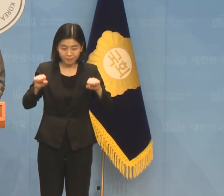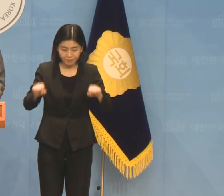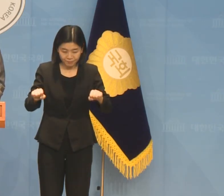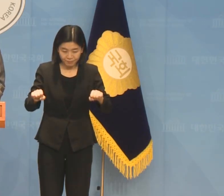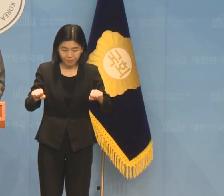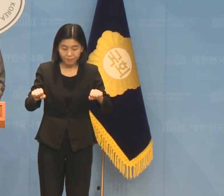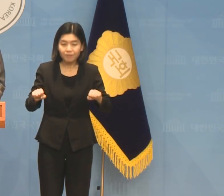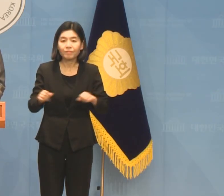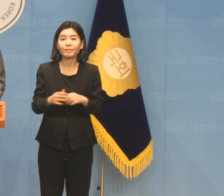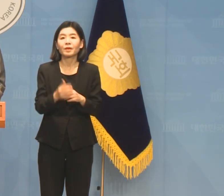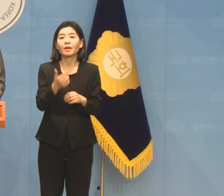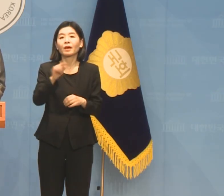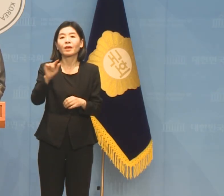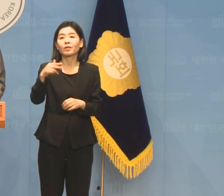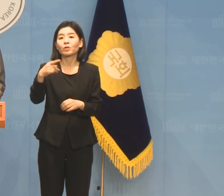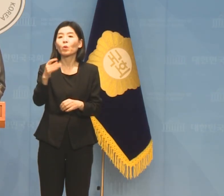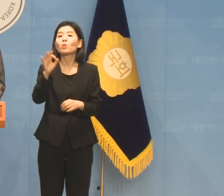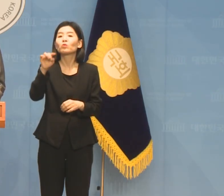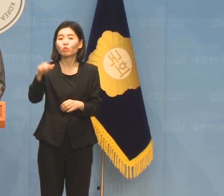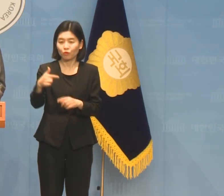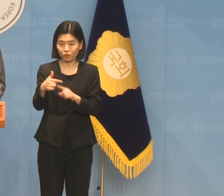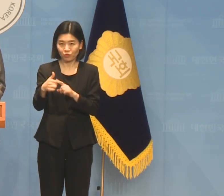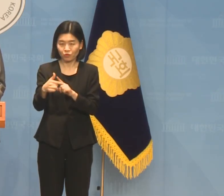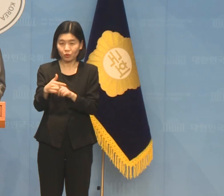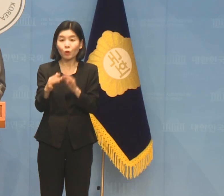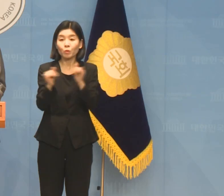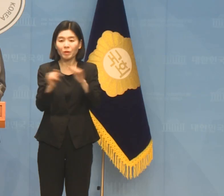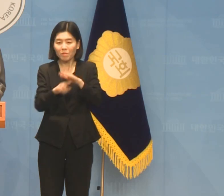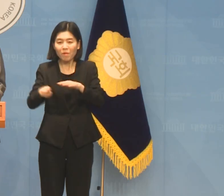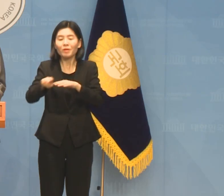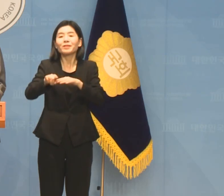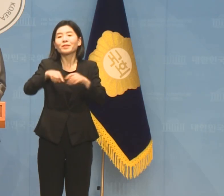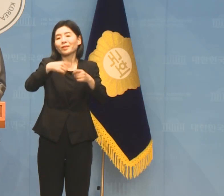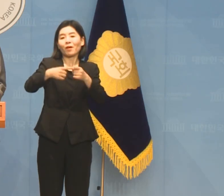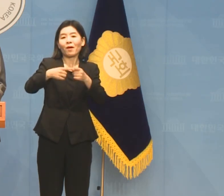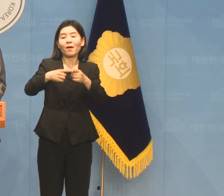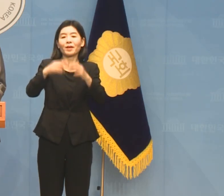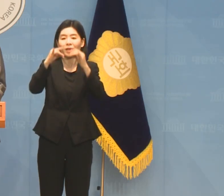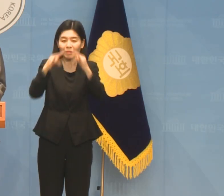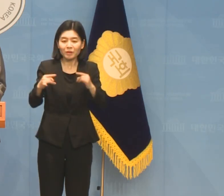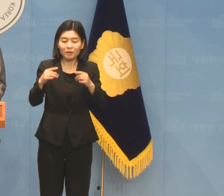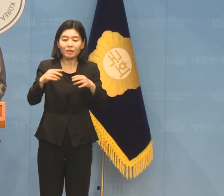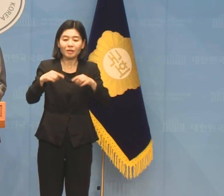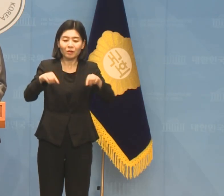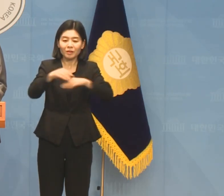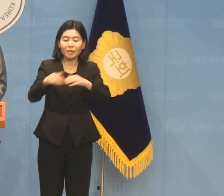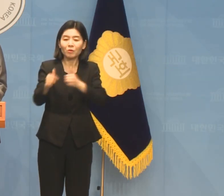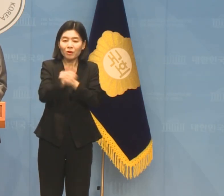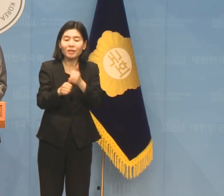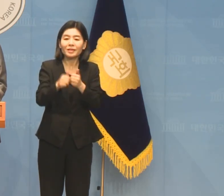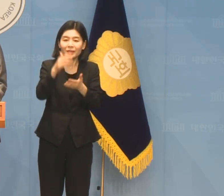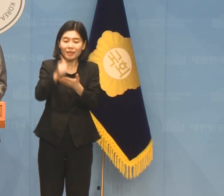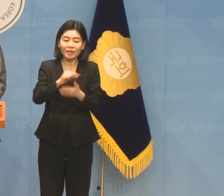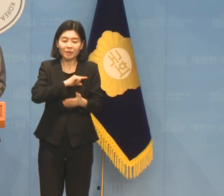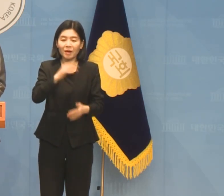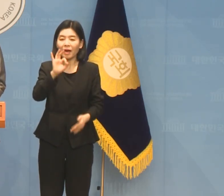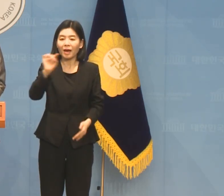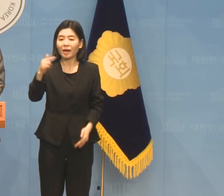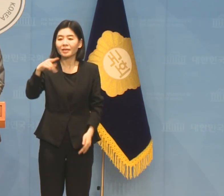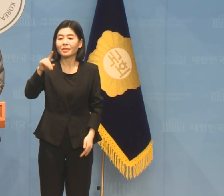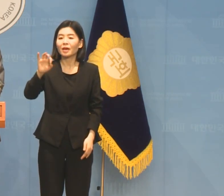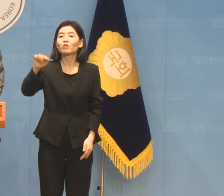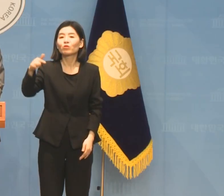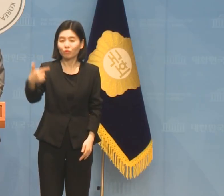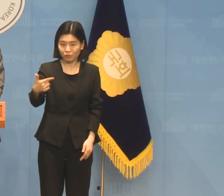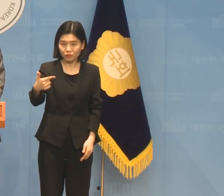안녕하십니까. 한동훈 국민먼저 캠프 정책위원장 안상훈 국회의원입니다. 지난